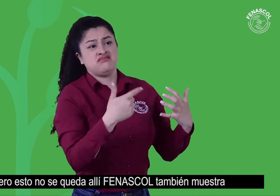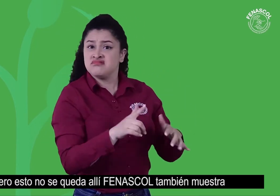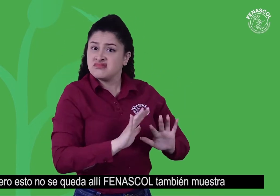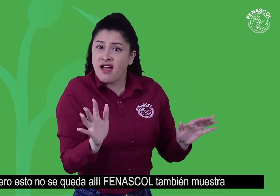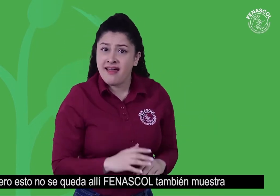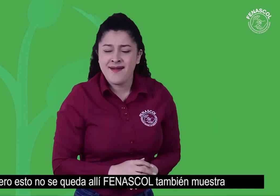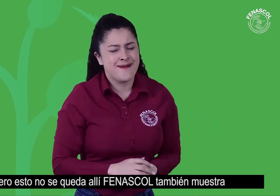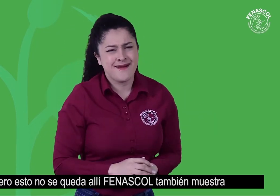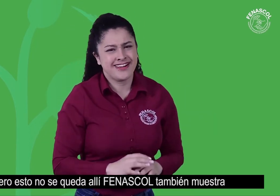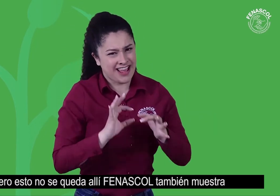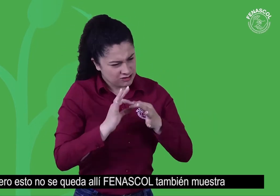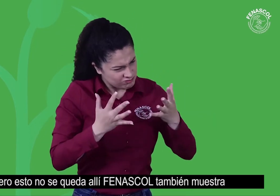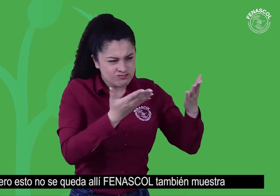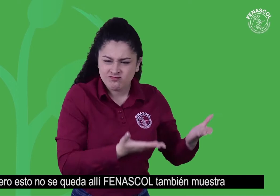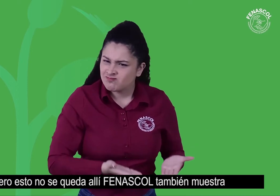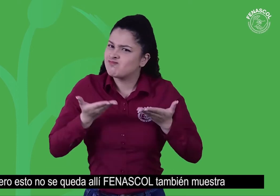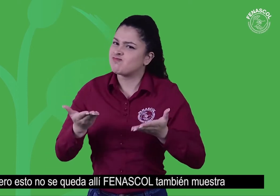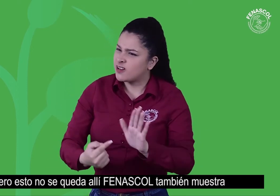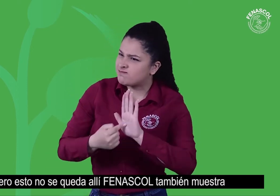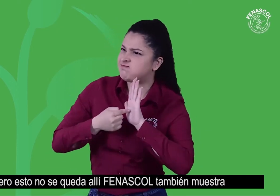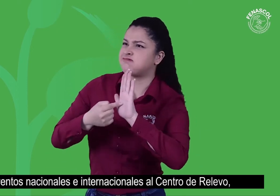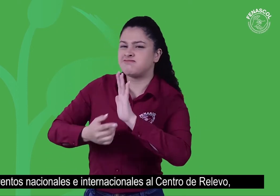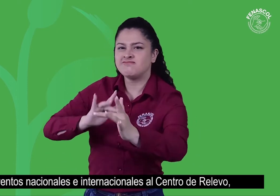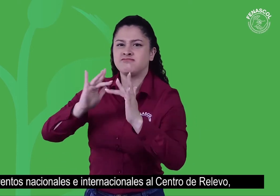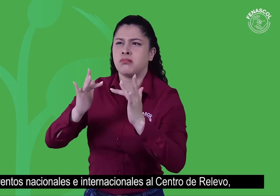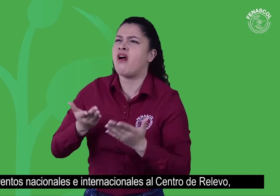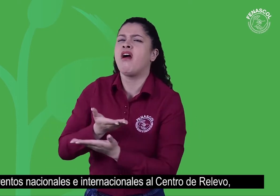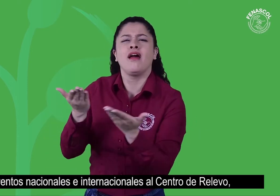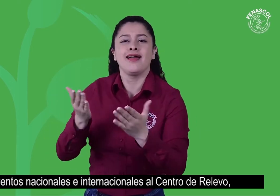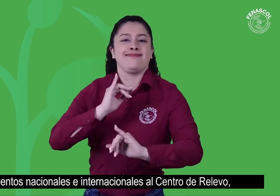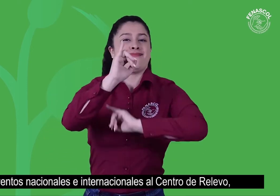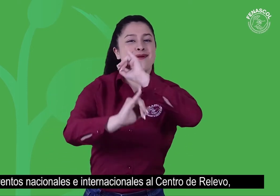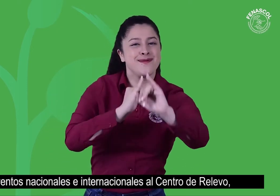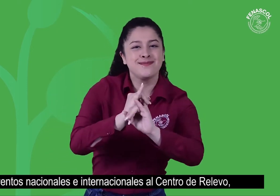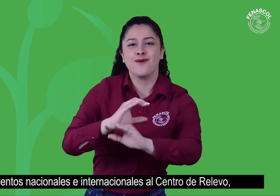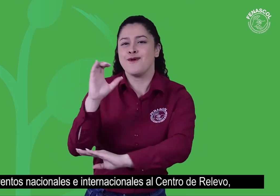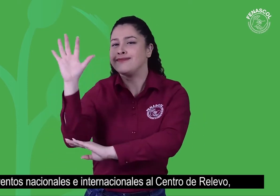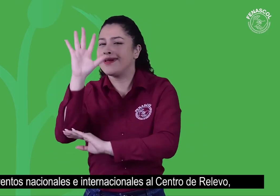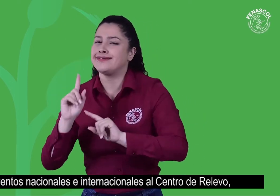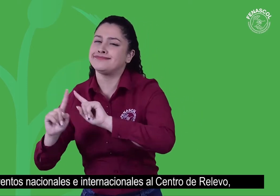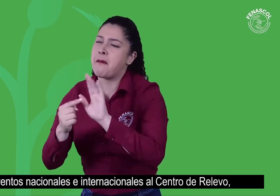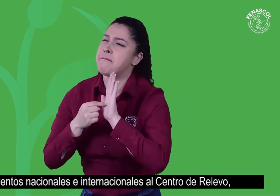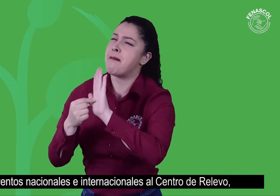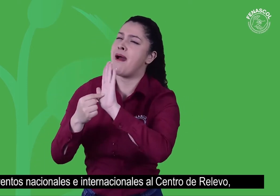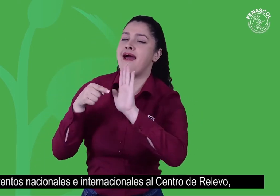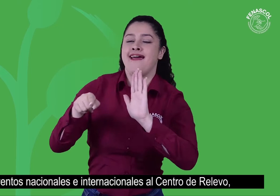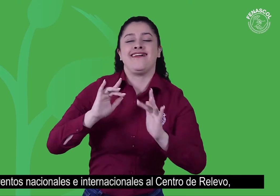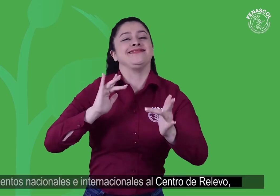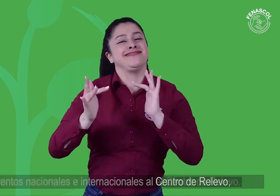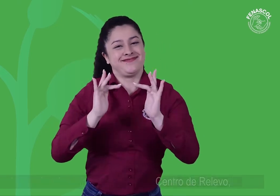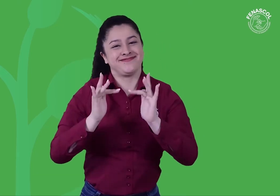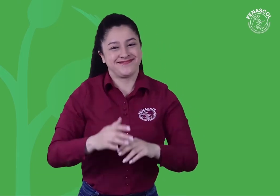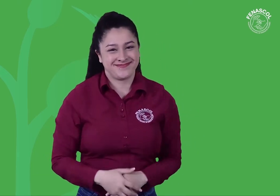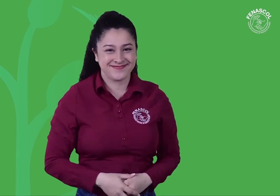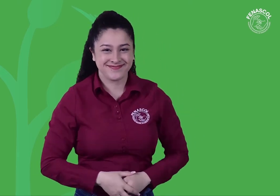Pero esto no se queda allí. FENASCOL también muestra en eventos nacionales e internacionales al Centro de